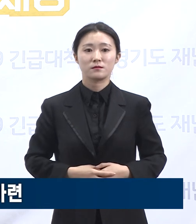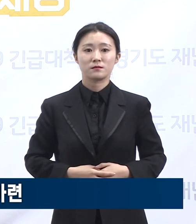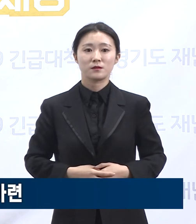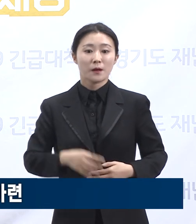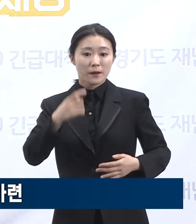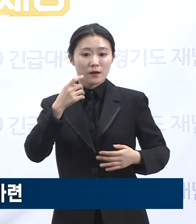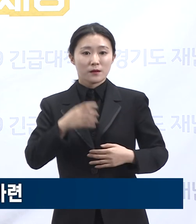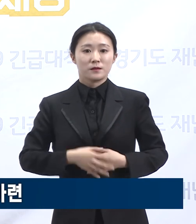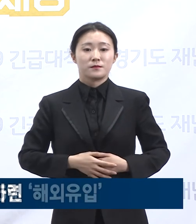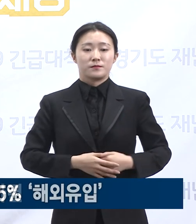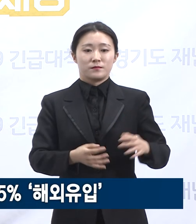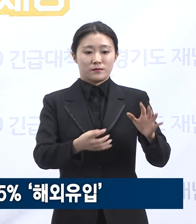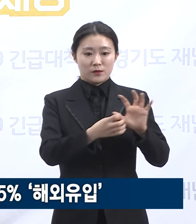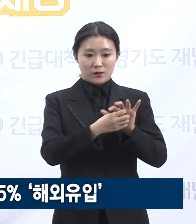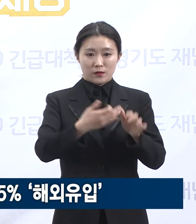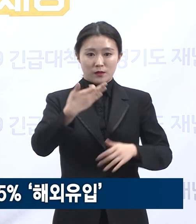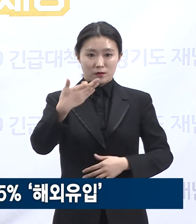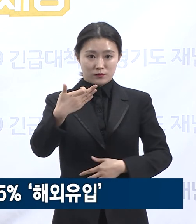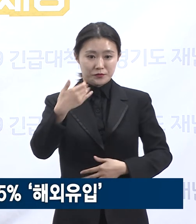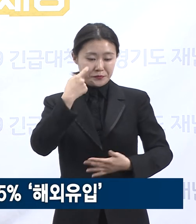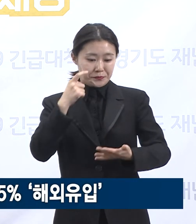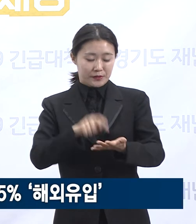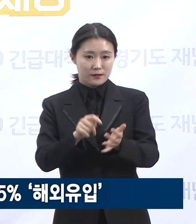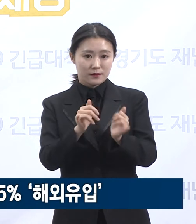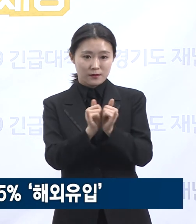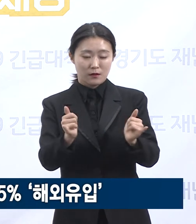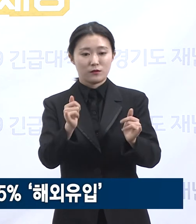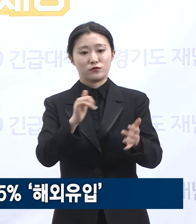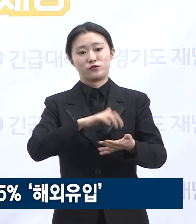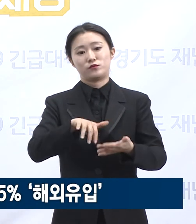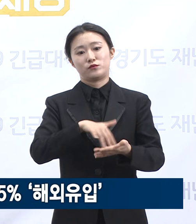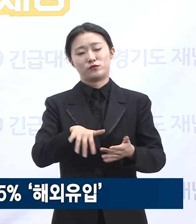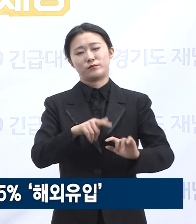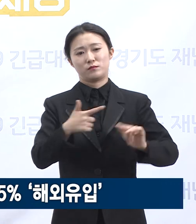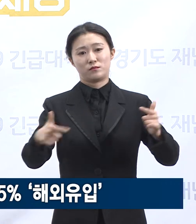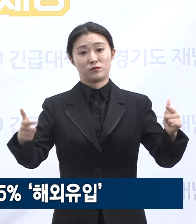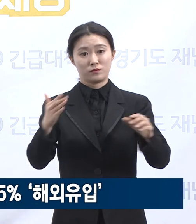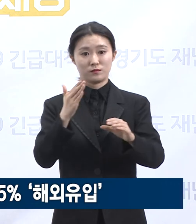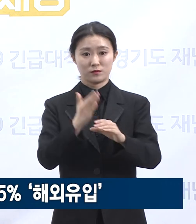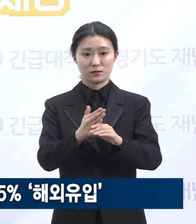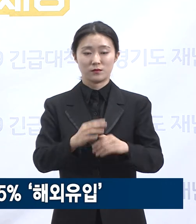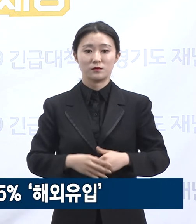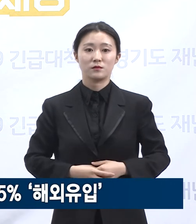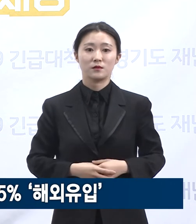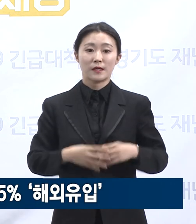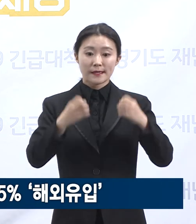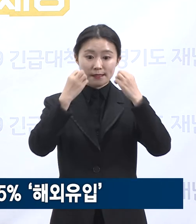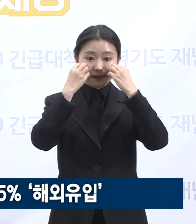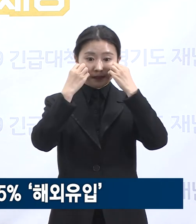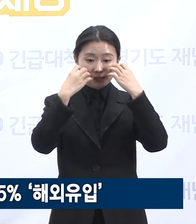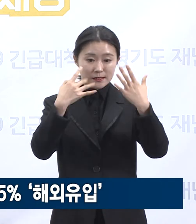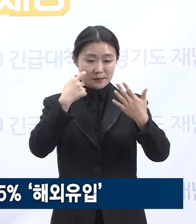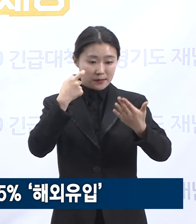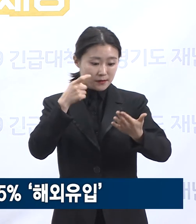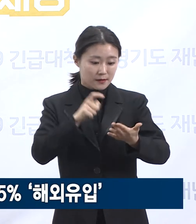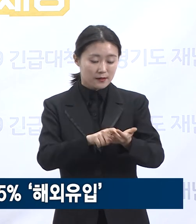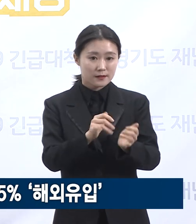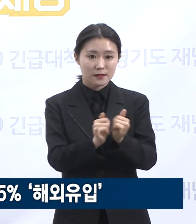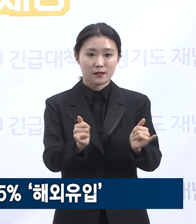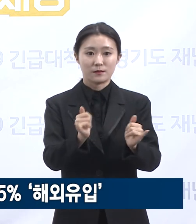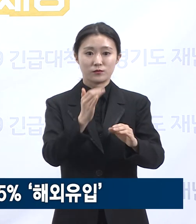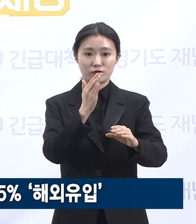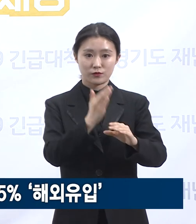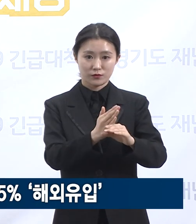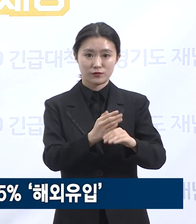있습니다. 지난 일주일간 발생한 도내 129명의 신규 확진자 중 45%에 해당하는 58명이